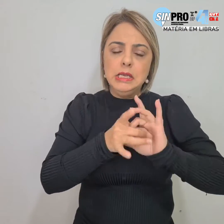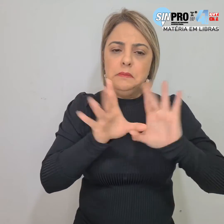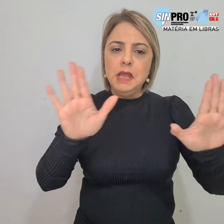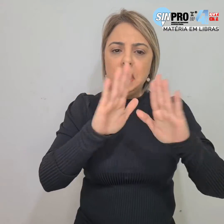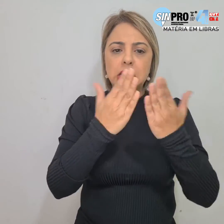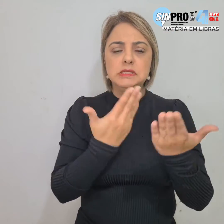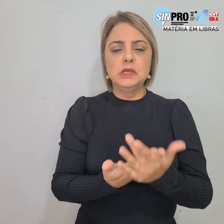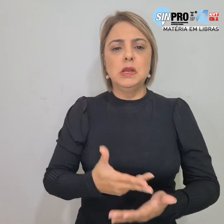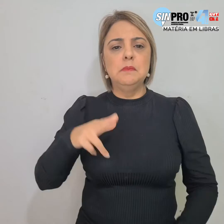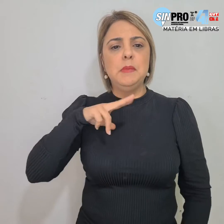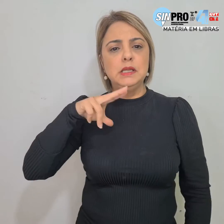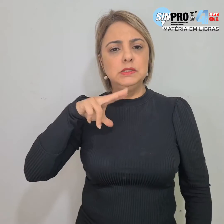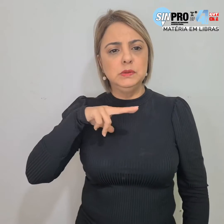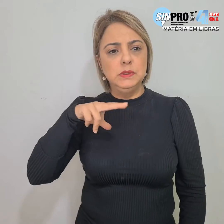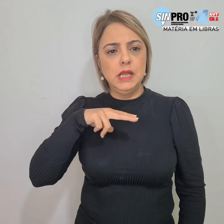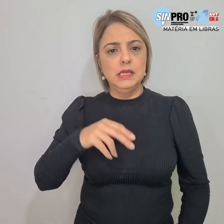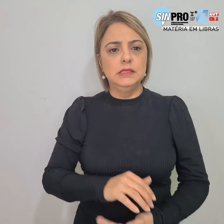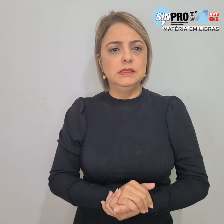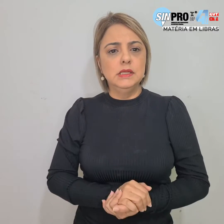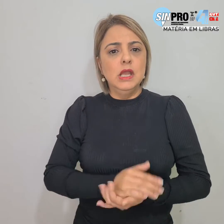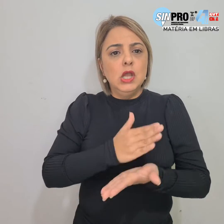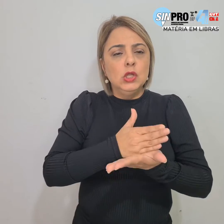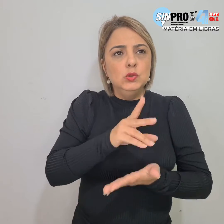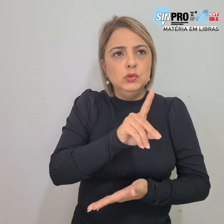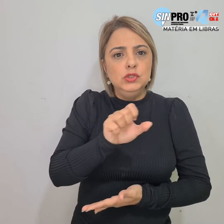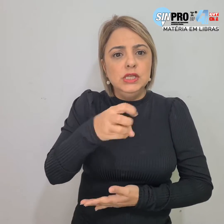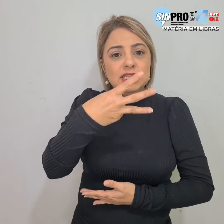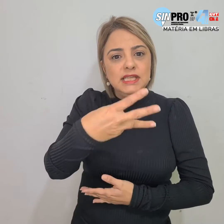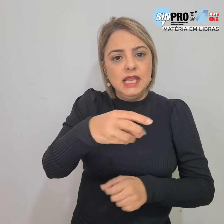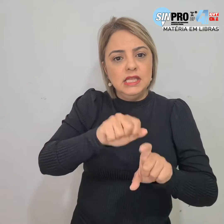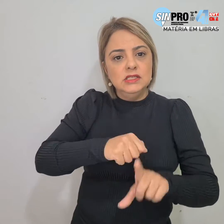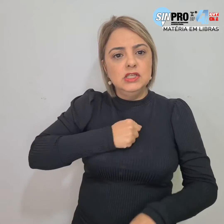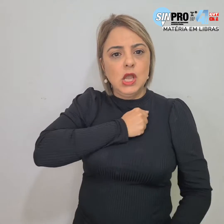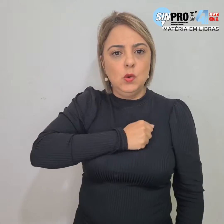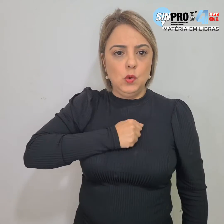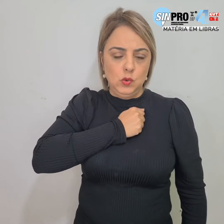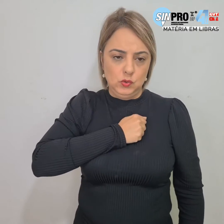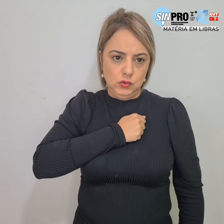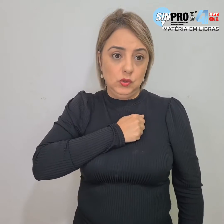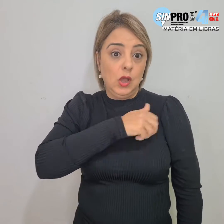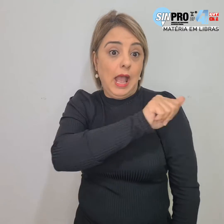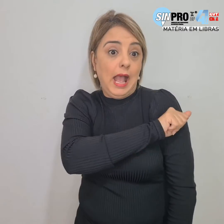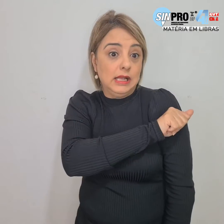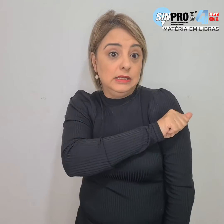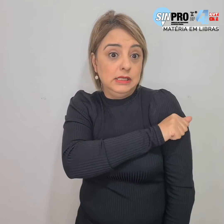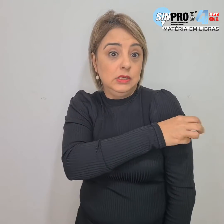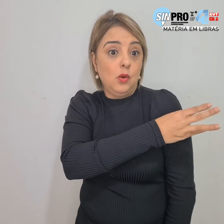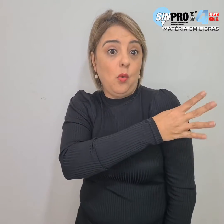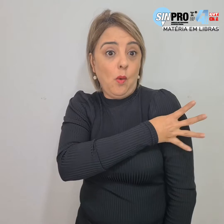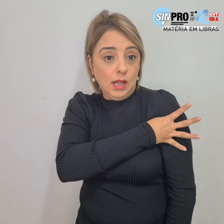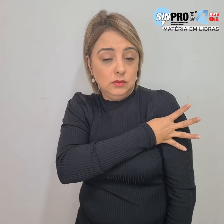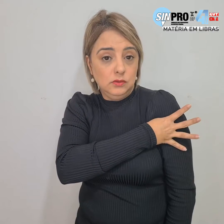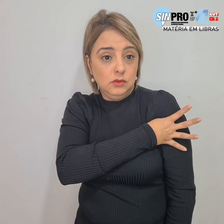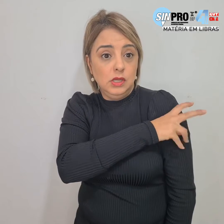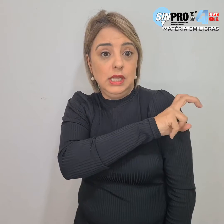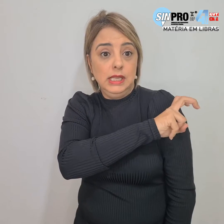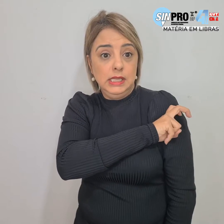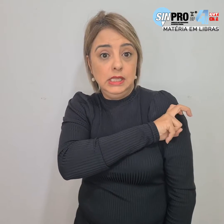particulares a partir do dia 3 de agosto para os alunos do 4º, 5º, 8º e 9º anos do